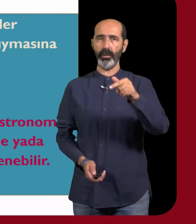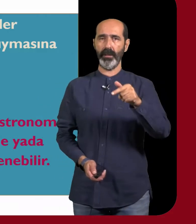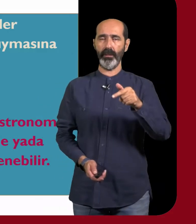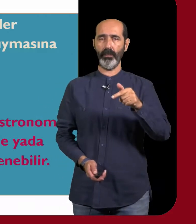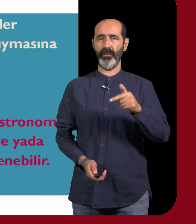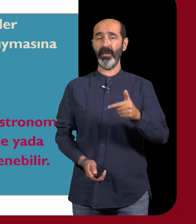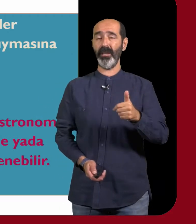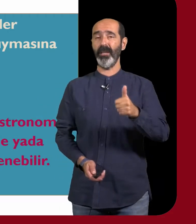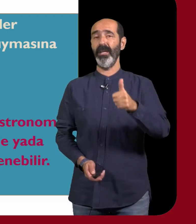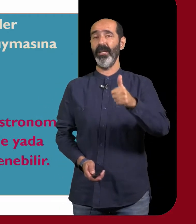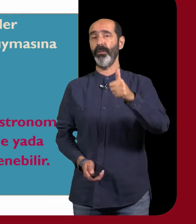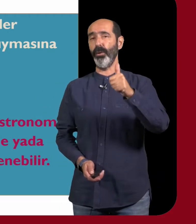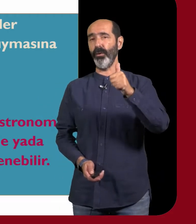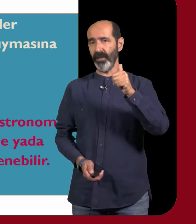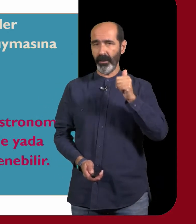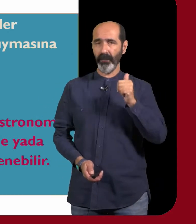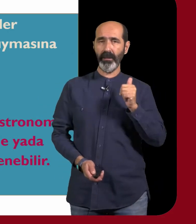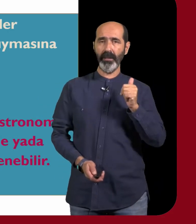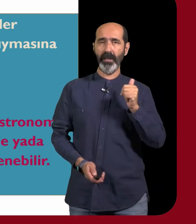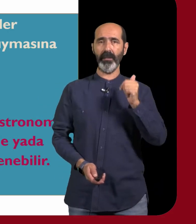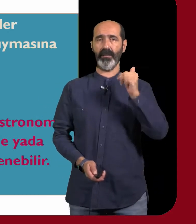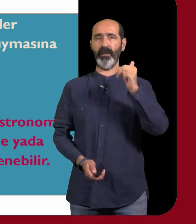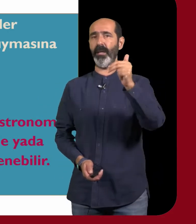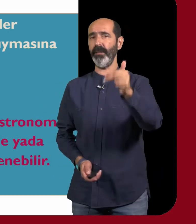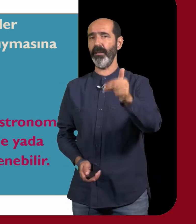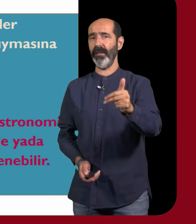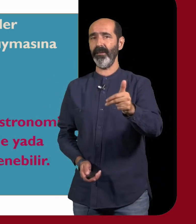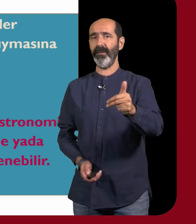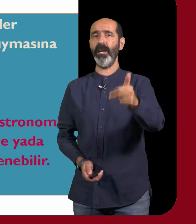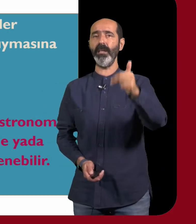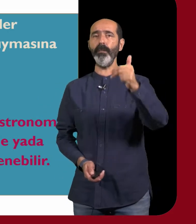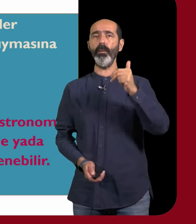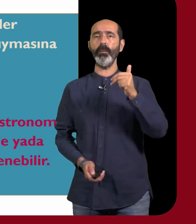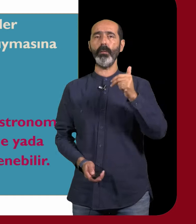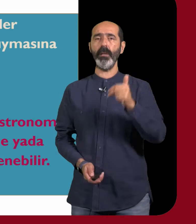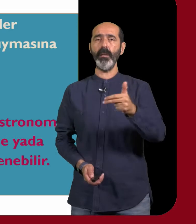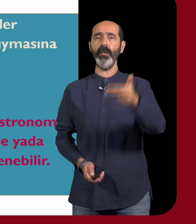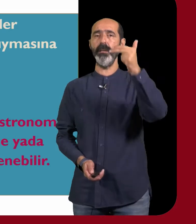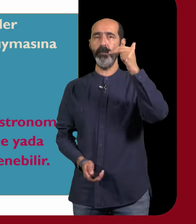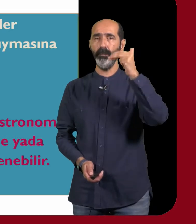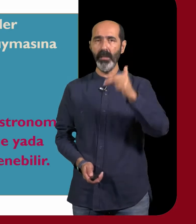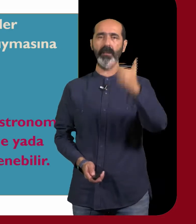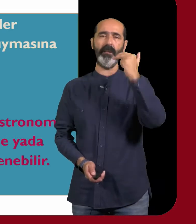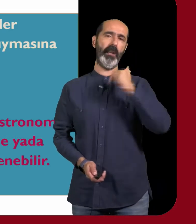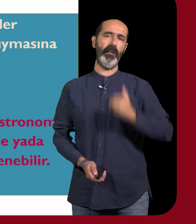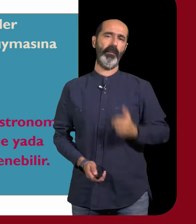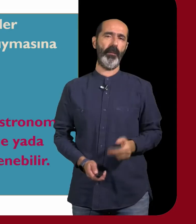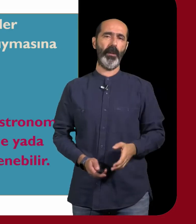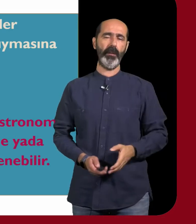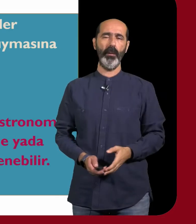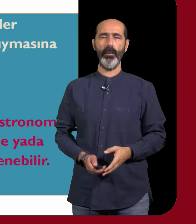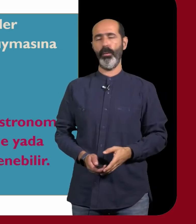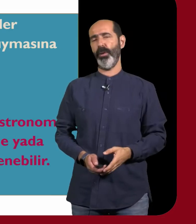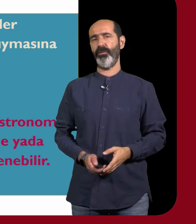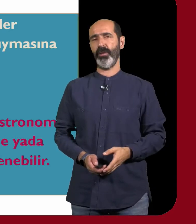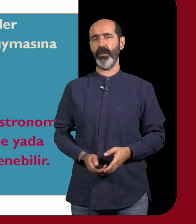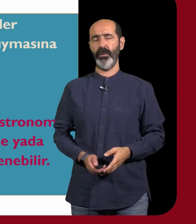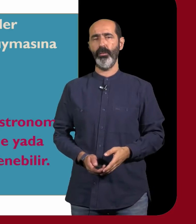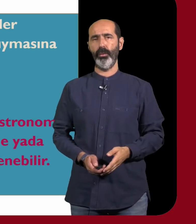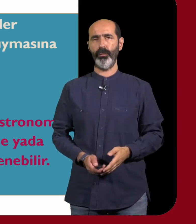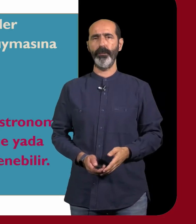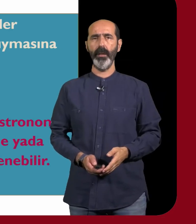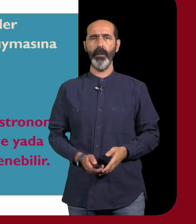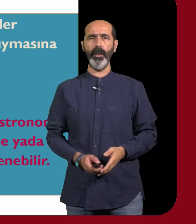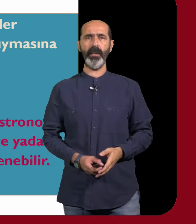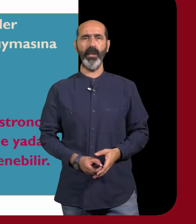Bu noktadan yola çıkarak gözlem evlerine rasathaneler e sahip oldukları bilgisi de ne yapar öne